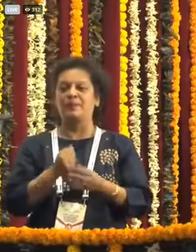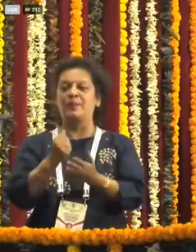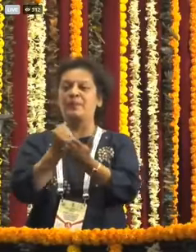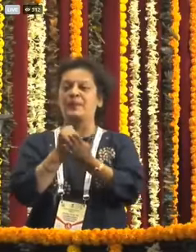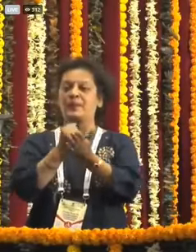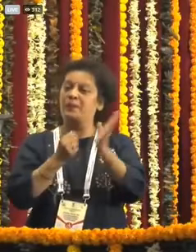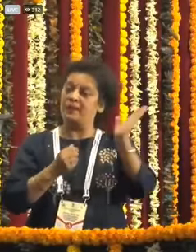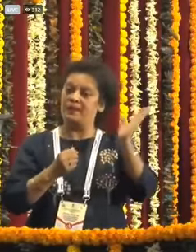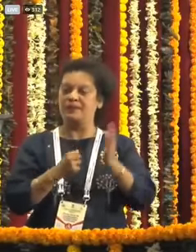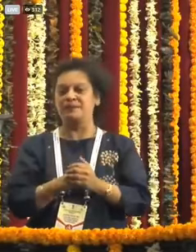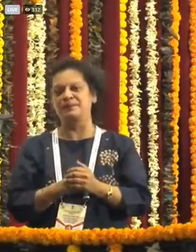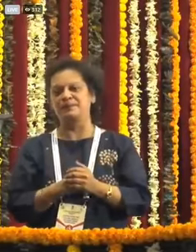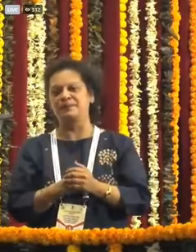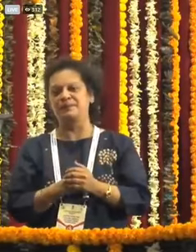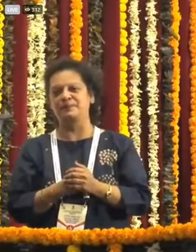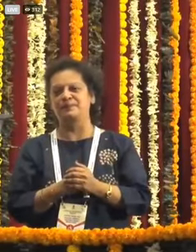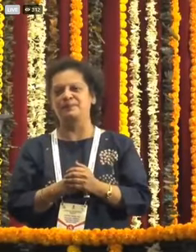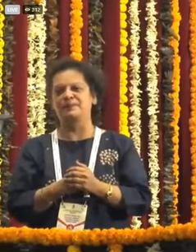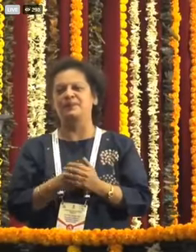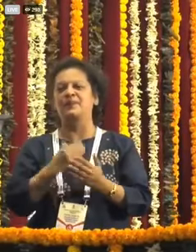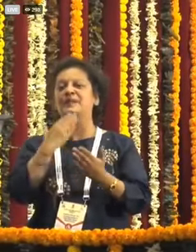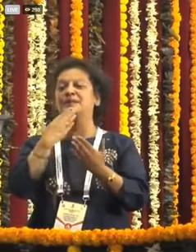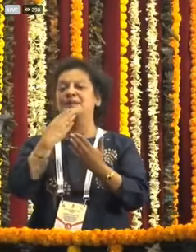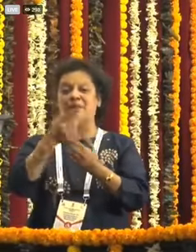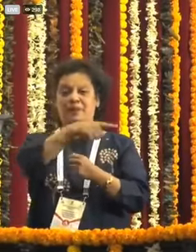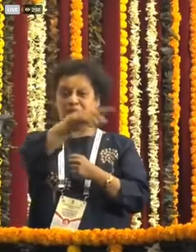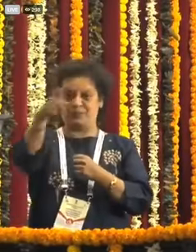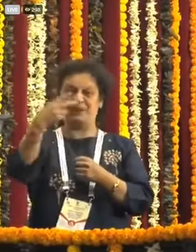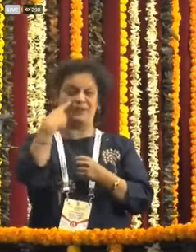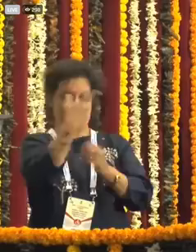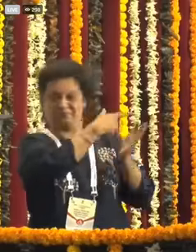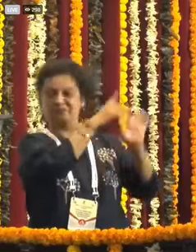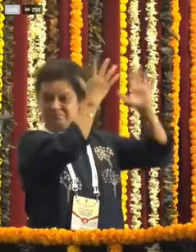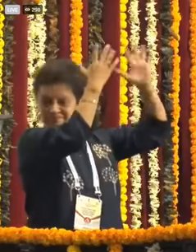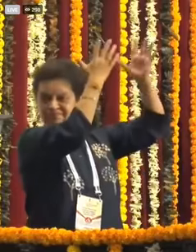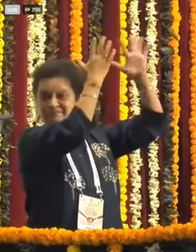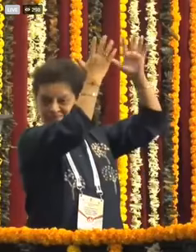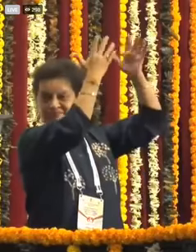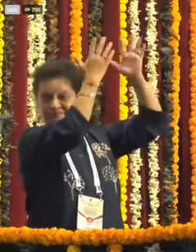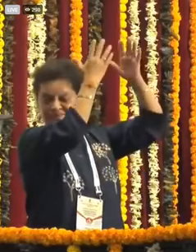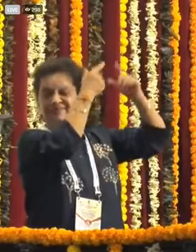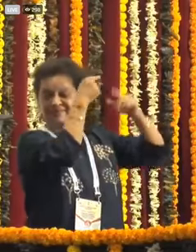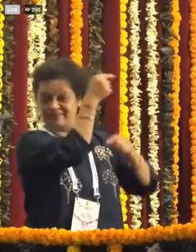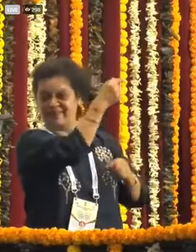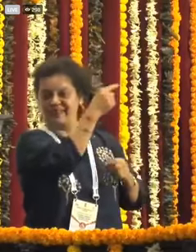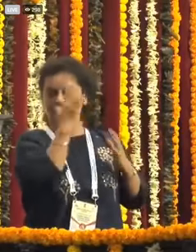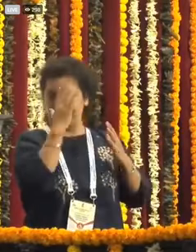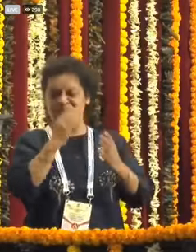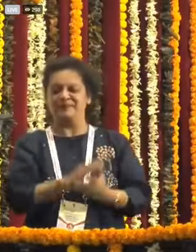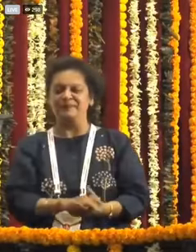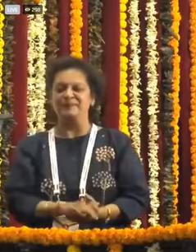केलं त्या सगळ्यांचं जाहीरपणे इथं अभिनंदन करू इच्छितो मी।